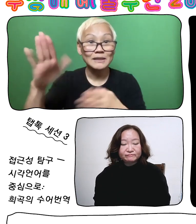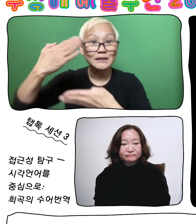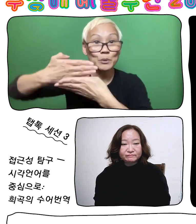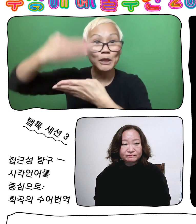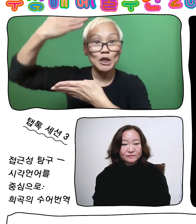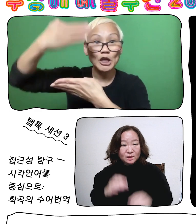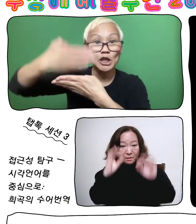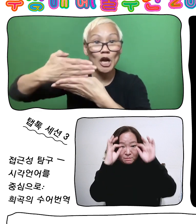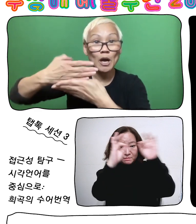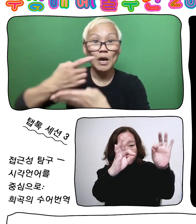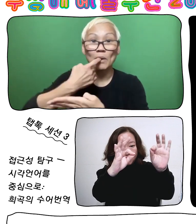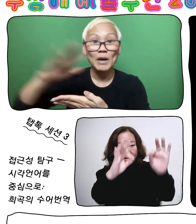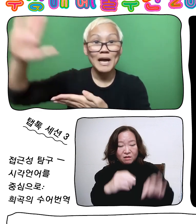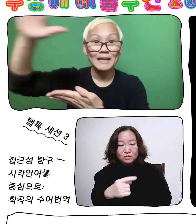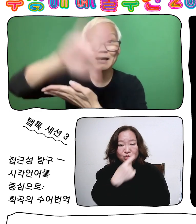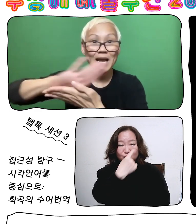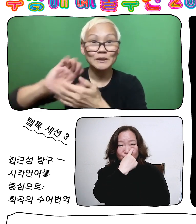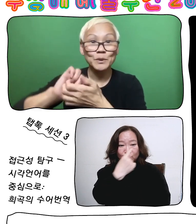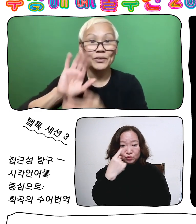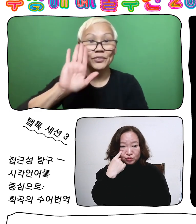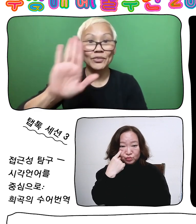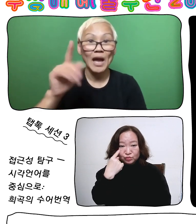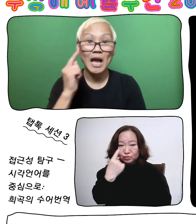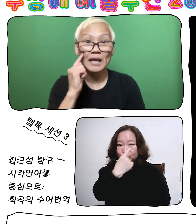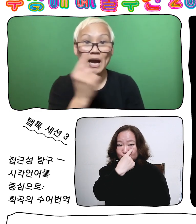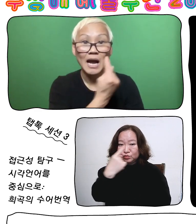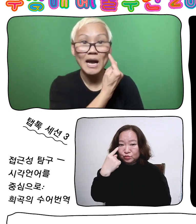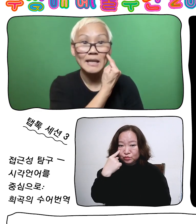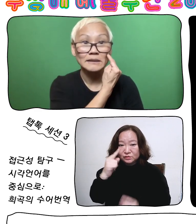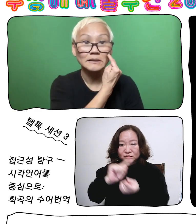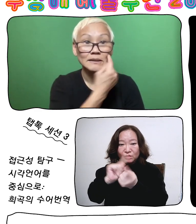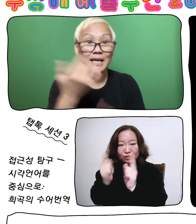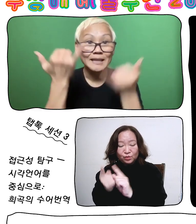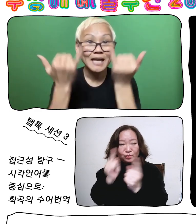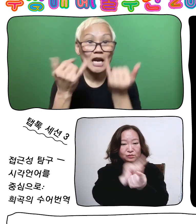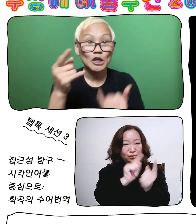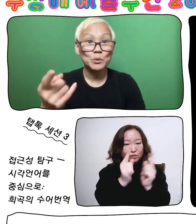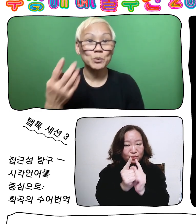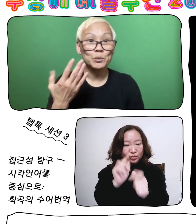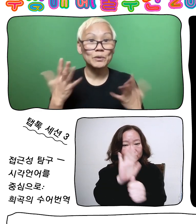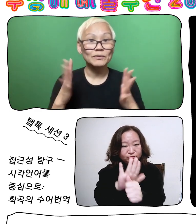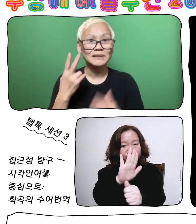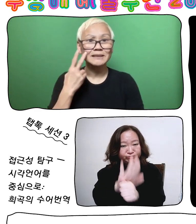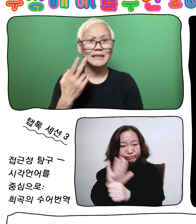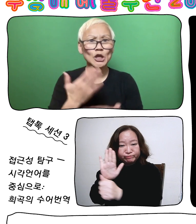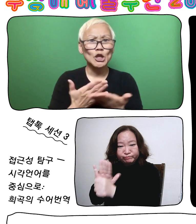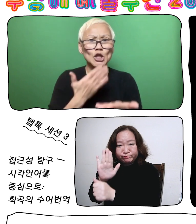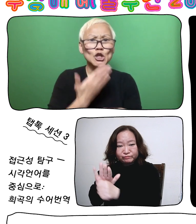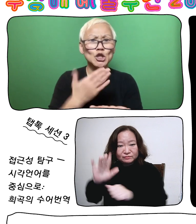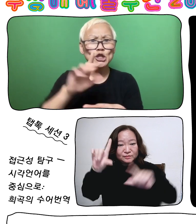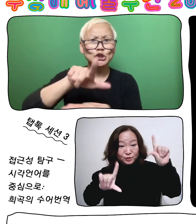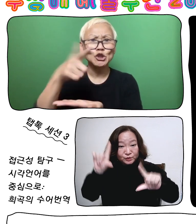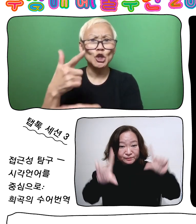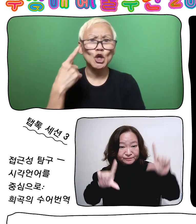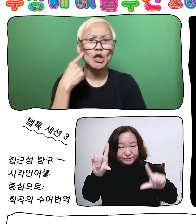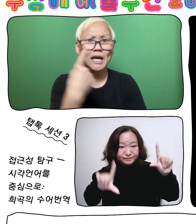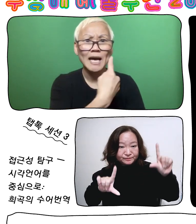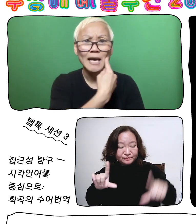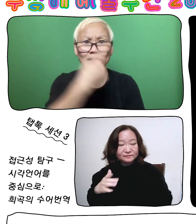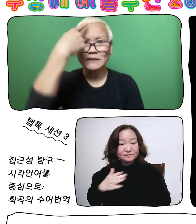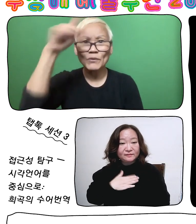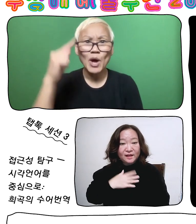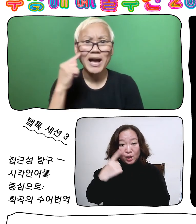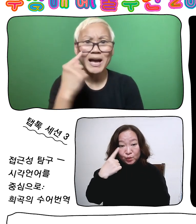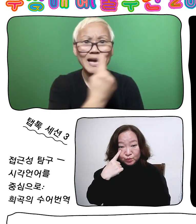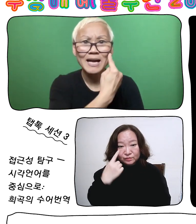당신의 두 눈은 화랑의 창문이 된다. 자, 보라. 눈과 눈이 서로가 서로를